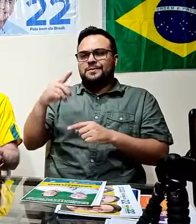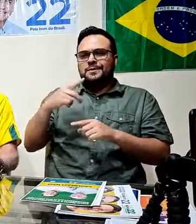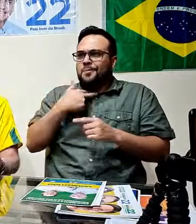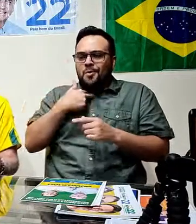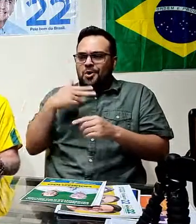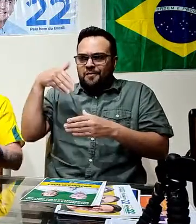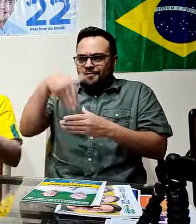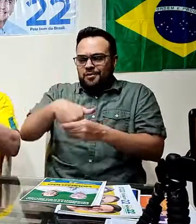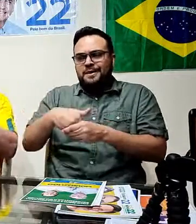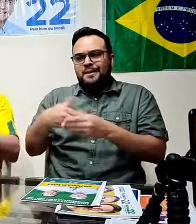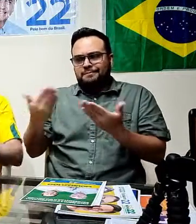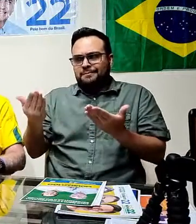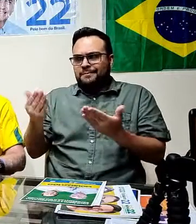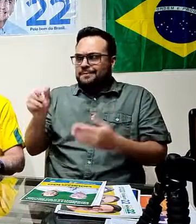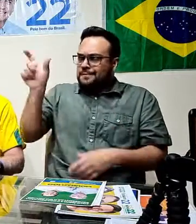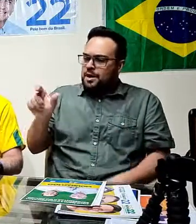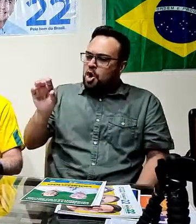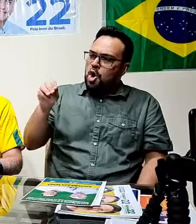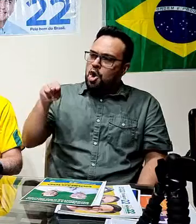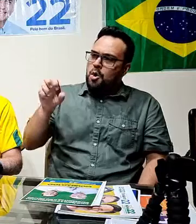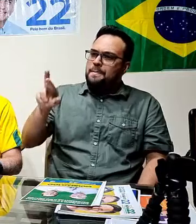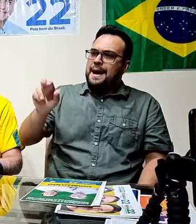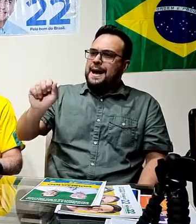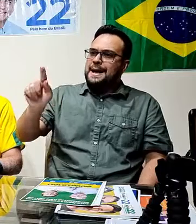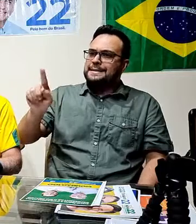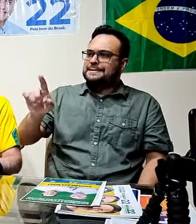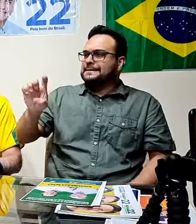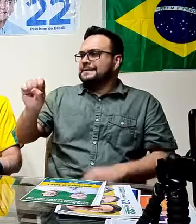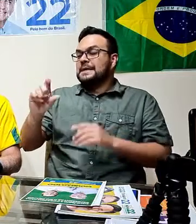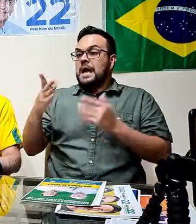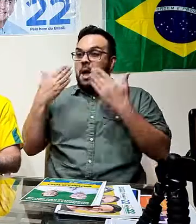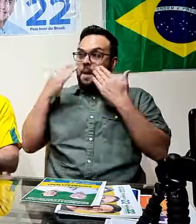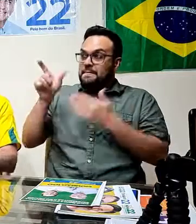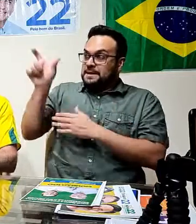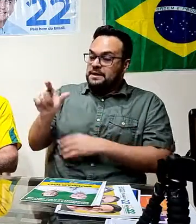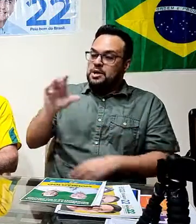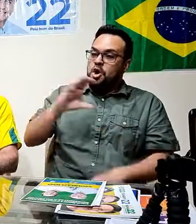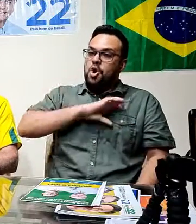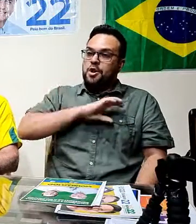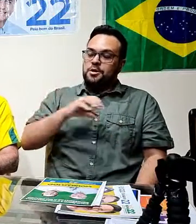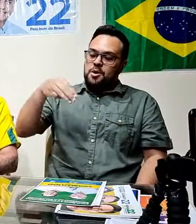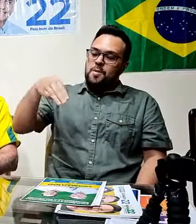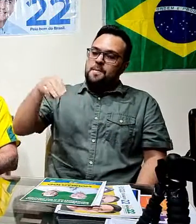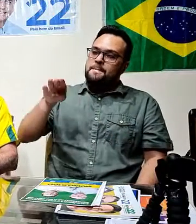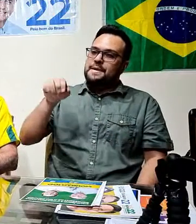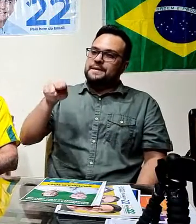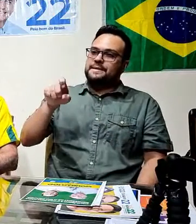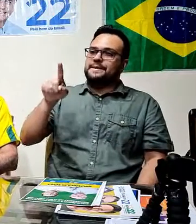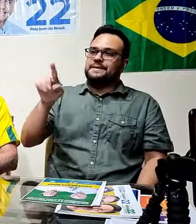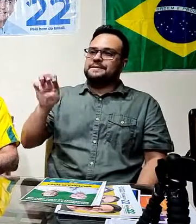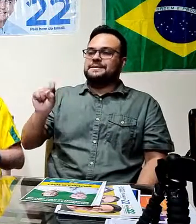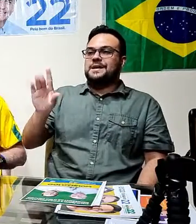pelo amor de Deus. Tá? Então, estamos apresentando aqui o nosso Coronel Menezes, candidato ao Senado